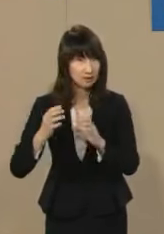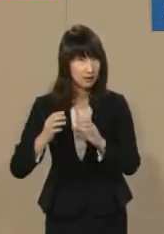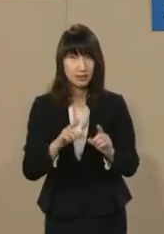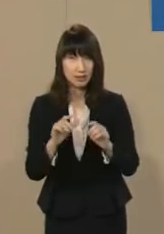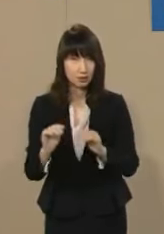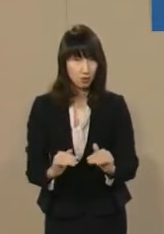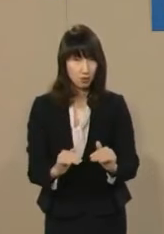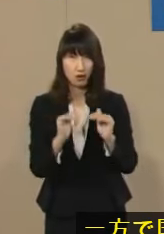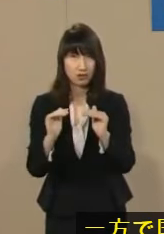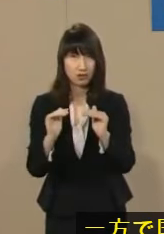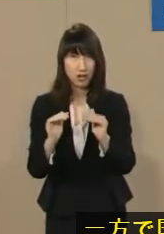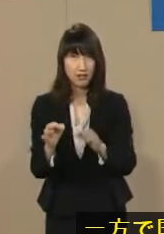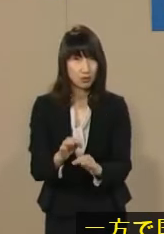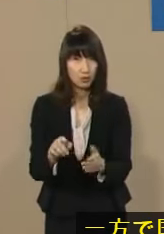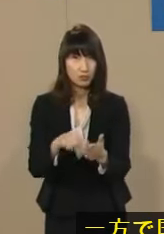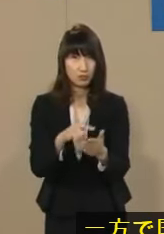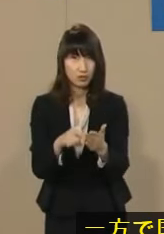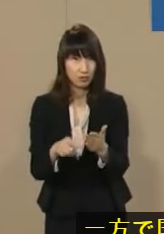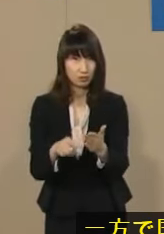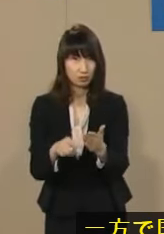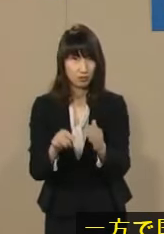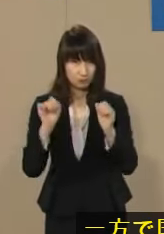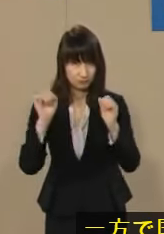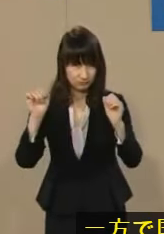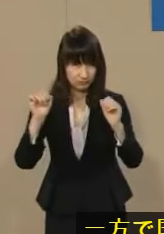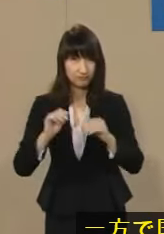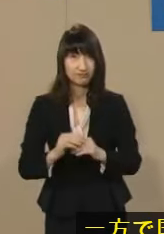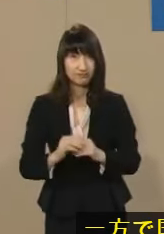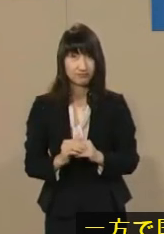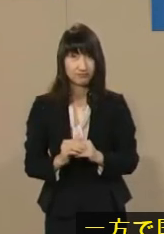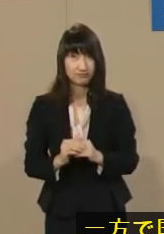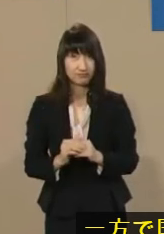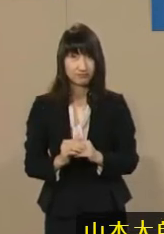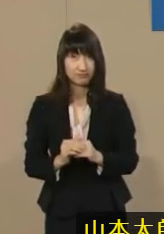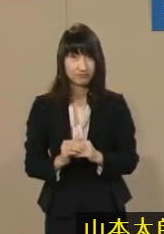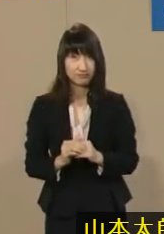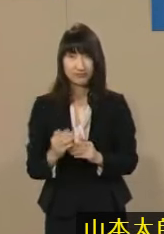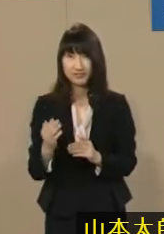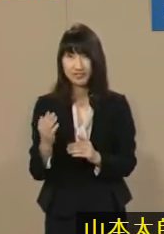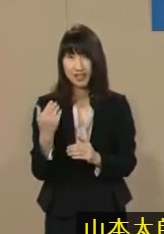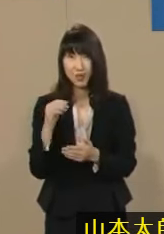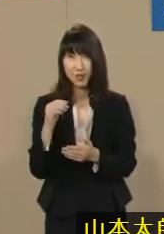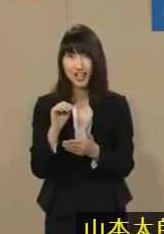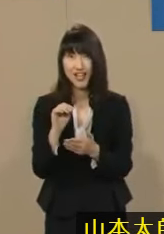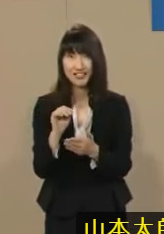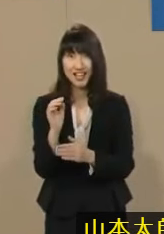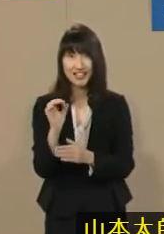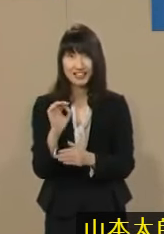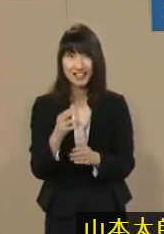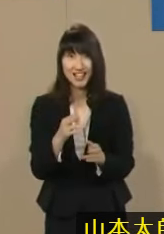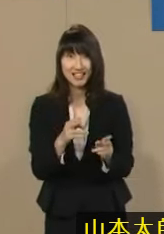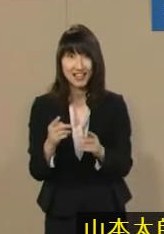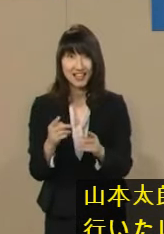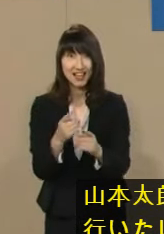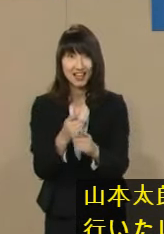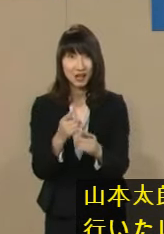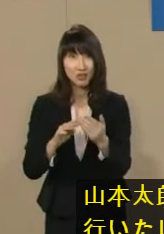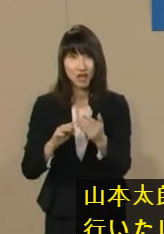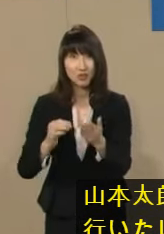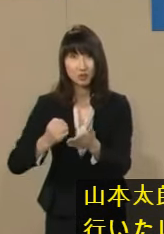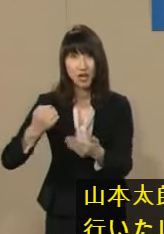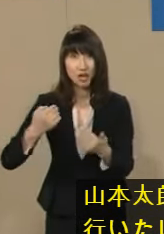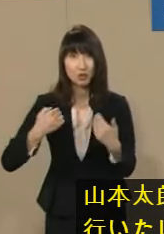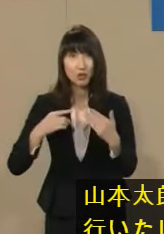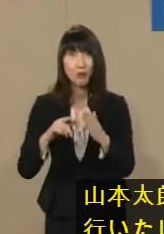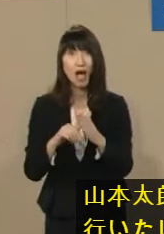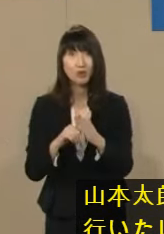を底上げし、デフレからの脱却を実行いたします。先ほど提案した税制改革以外にも財源が必要な場合